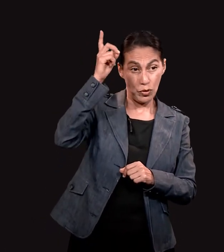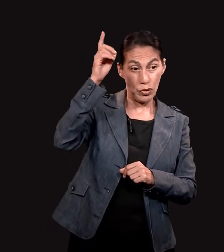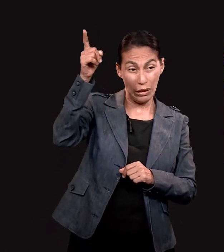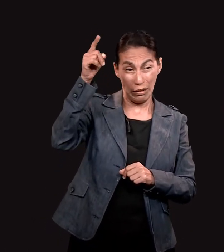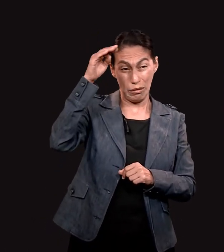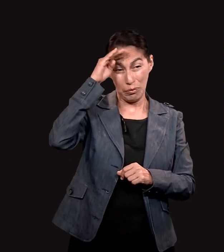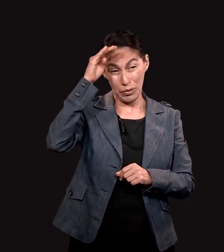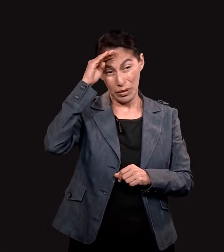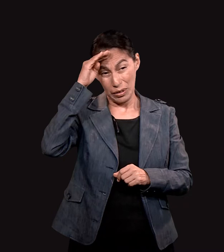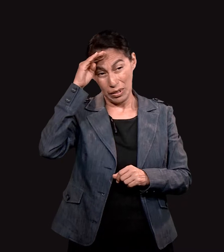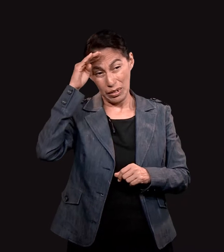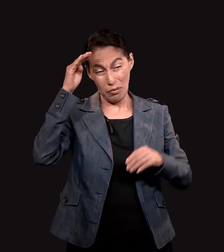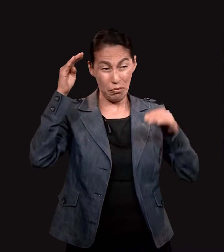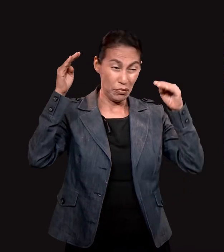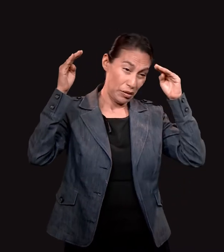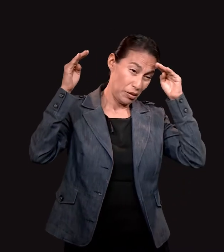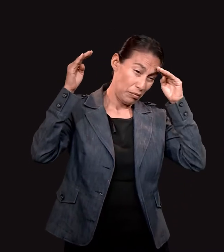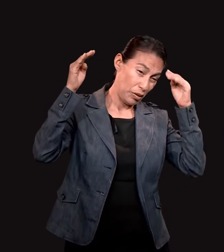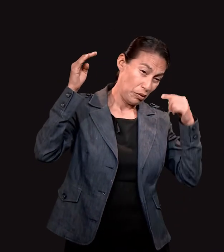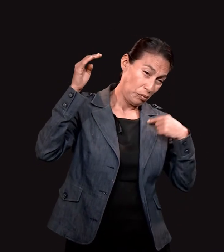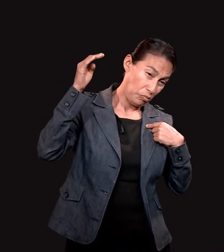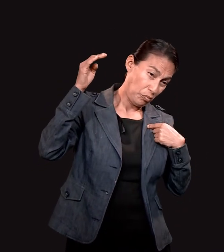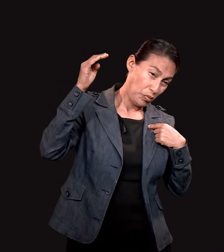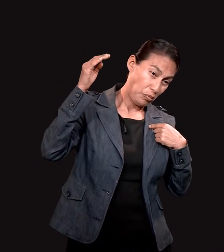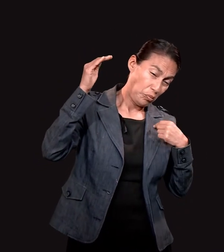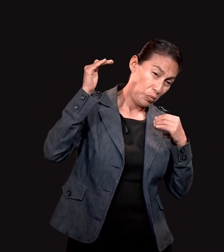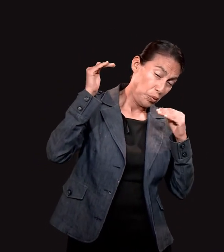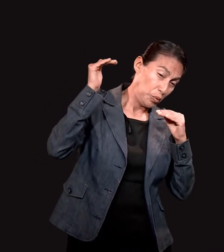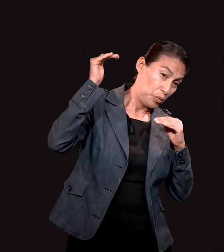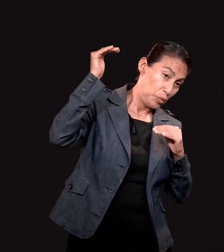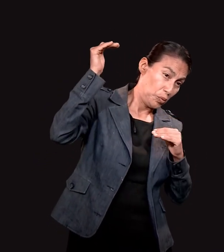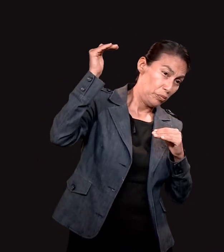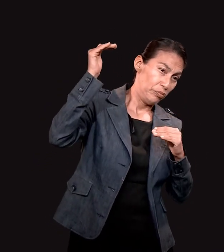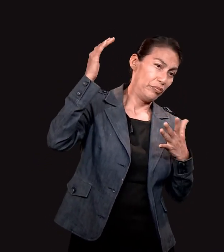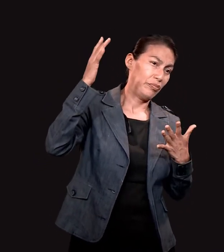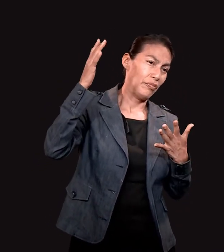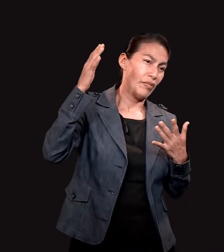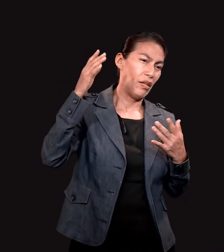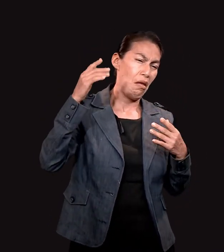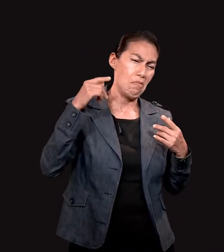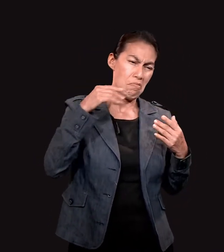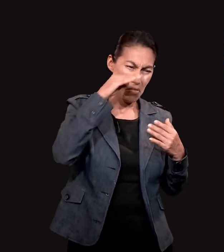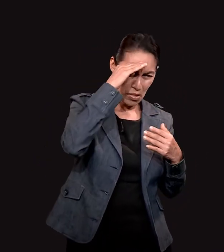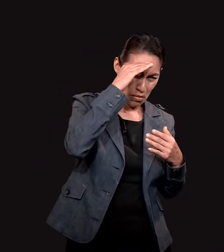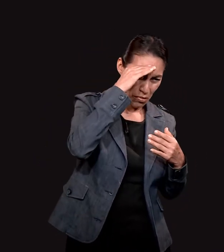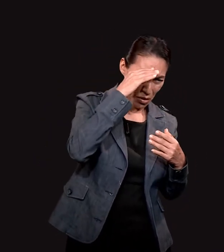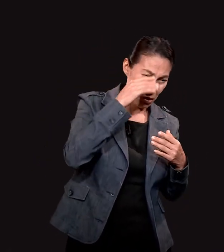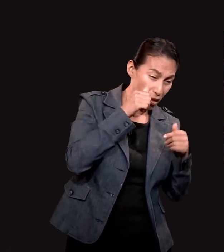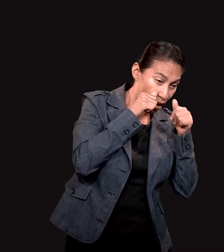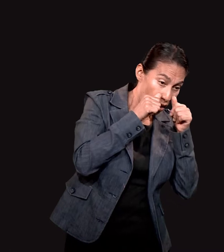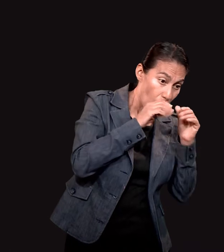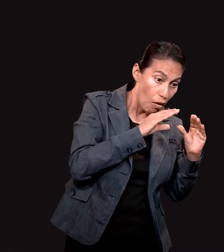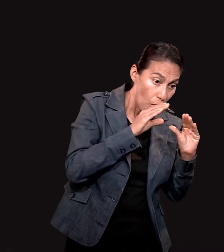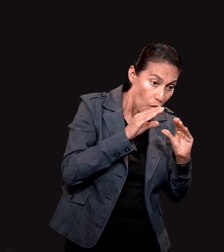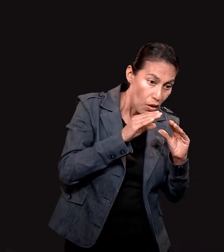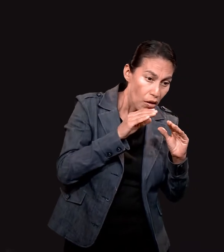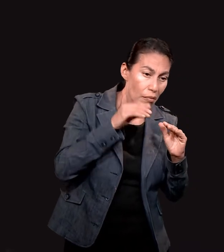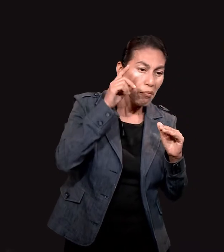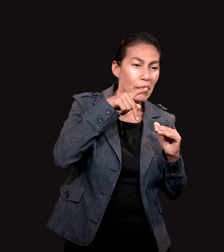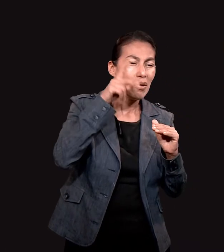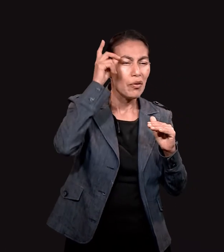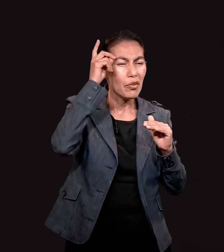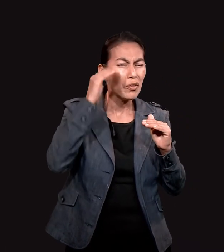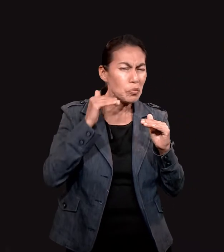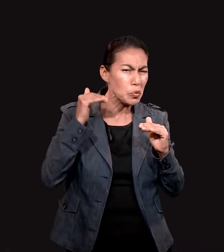Dios. Así y es. Que sus pensamientos están por encima de nuestros pensamientos, aún los mejores, aún los más